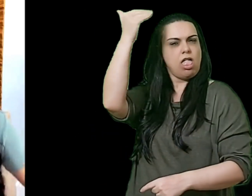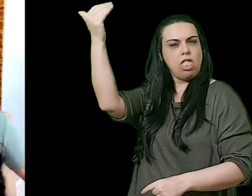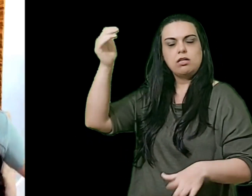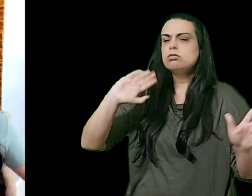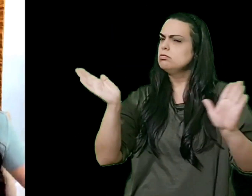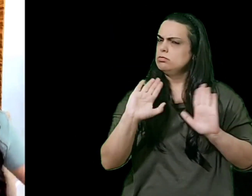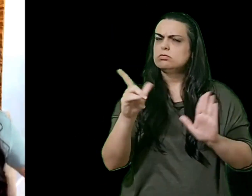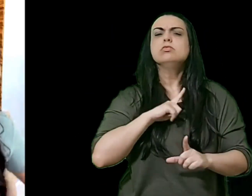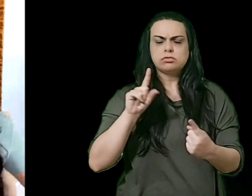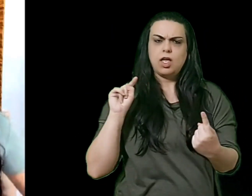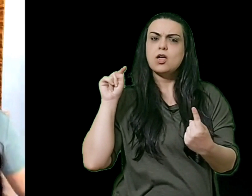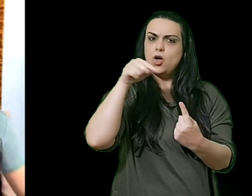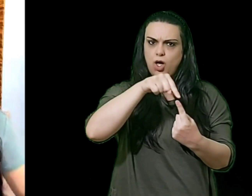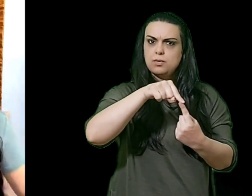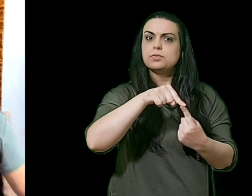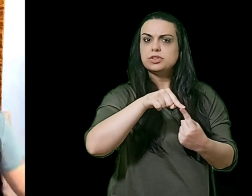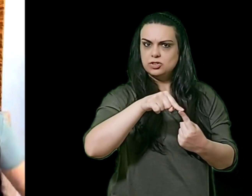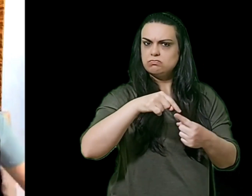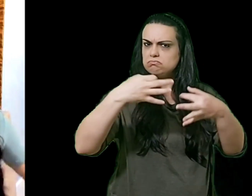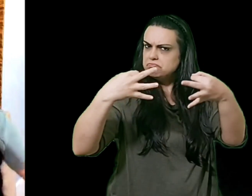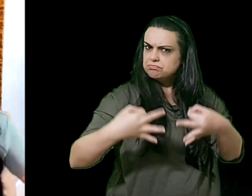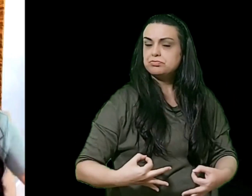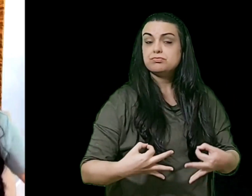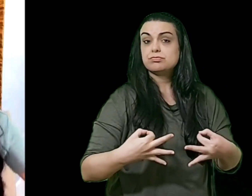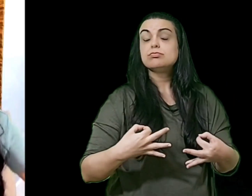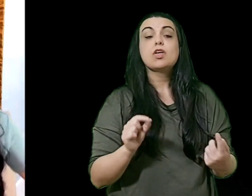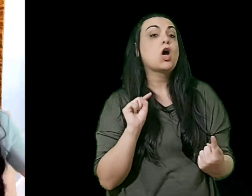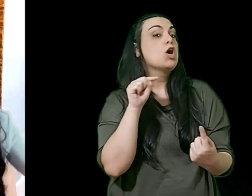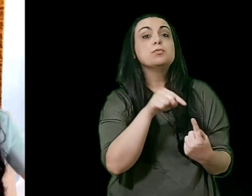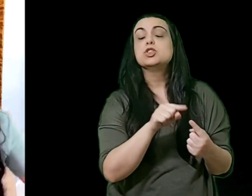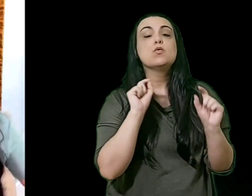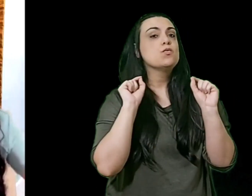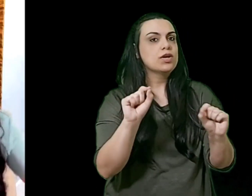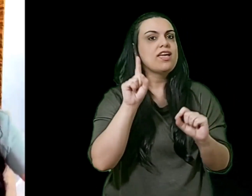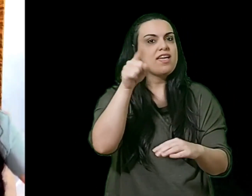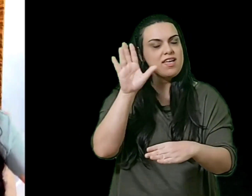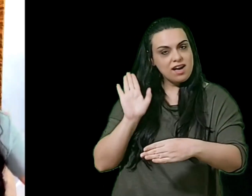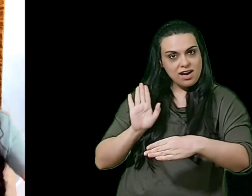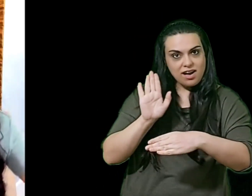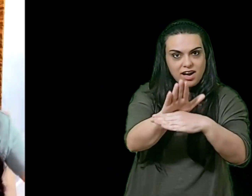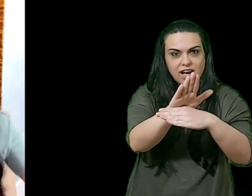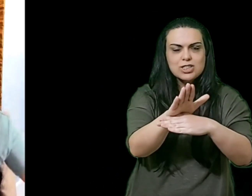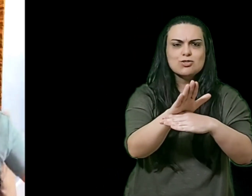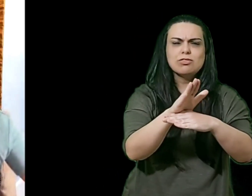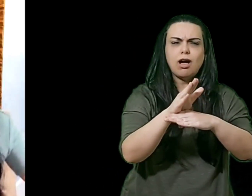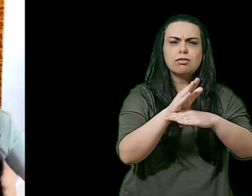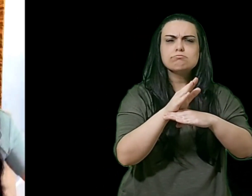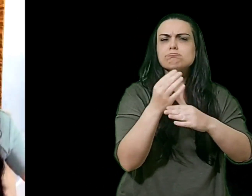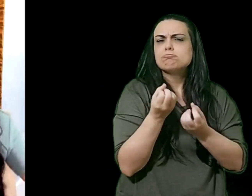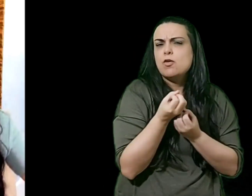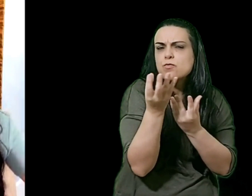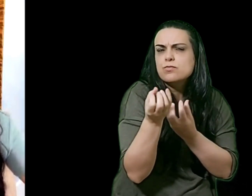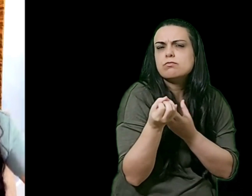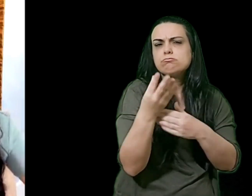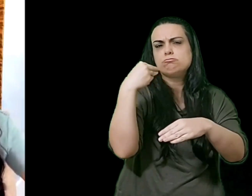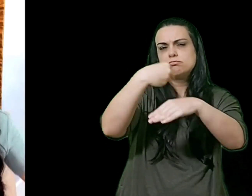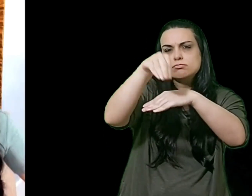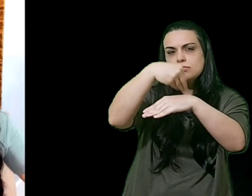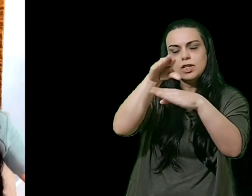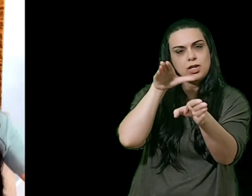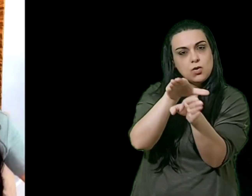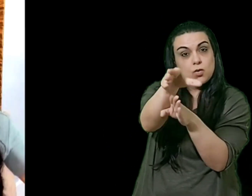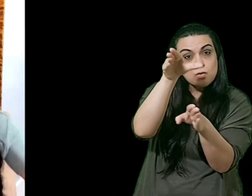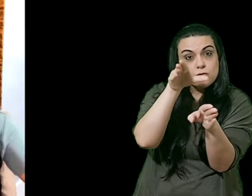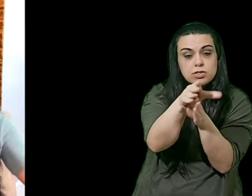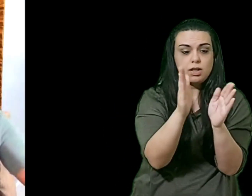A gente tá aqui com um propósito, ok? E o propósito é esse. É te ajudar com uma instrução e proporcionar